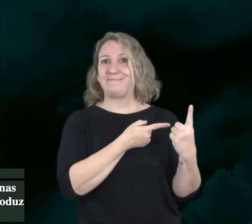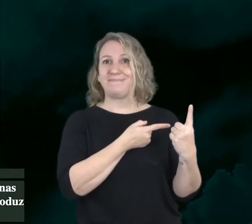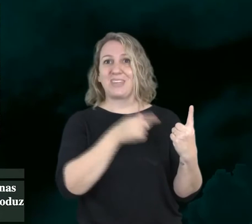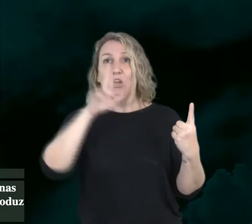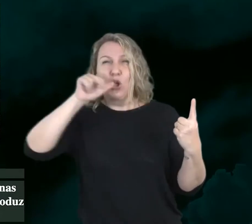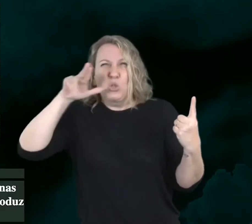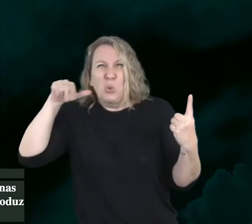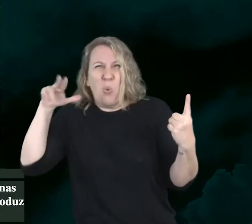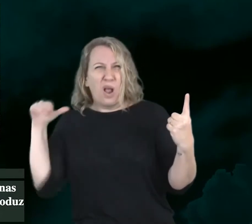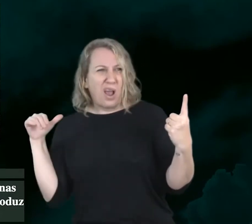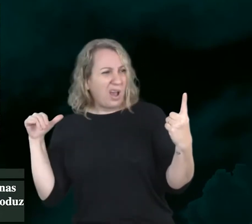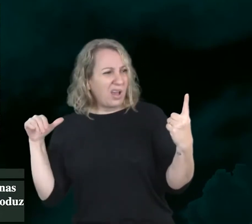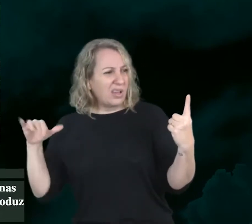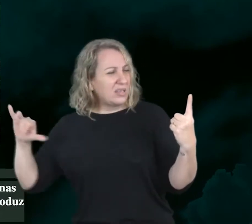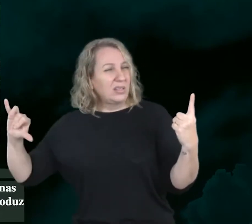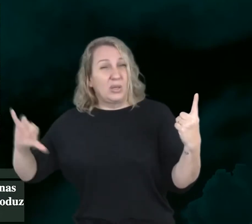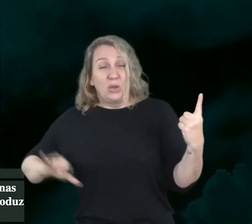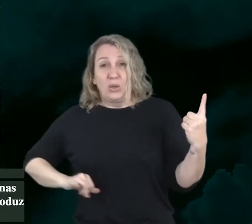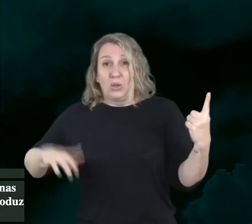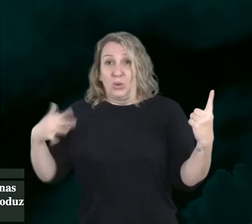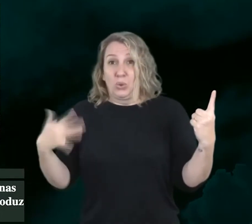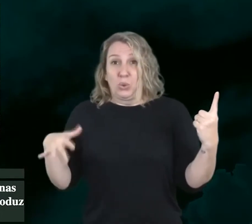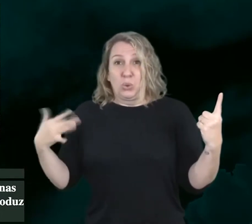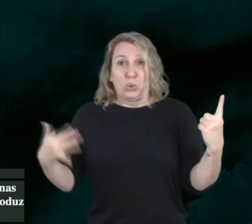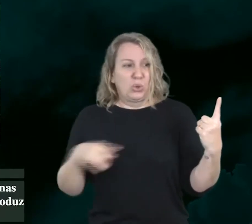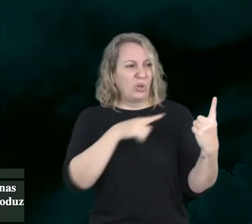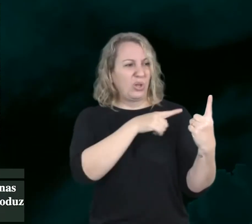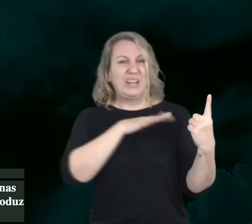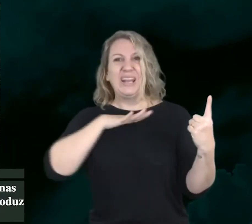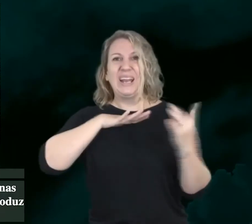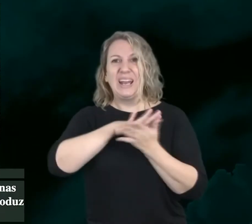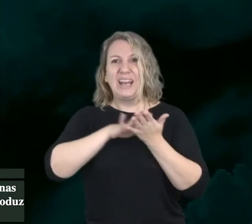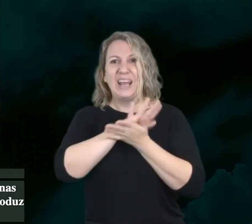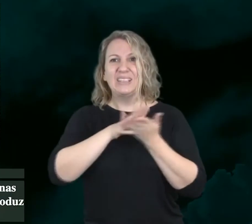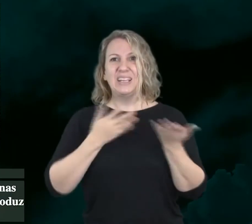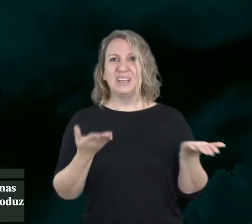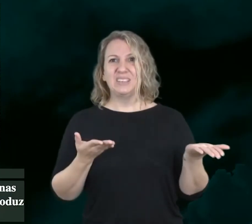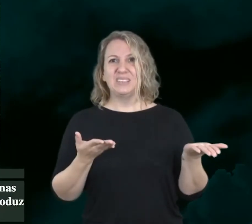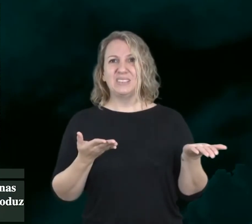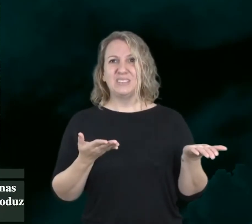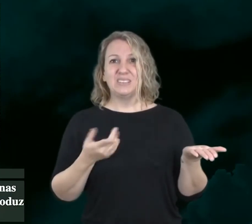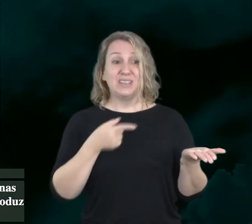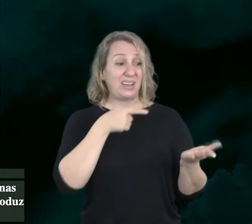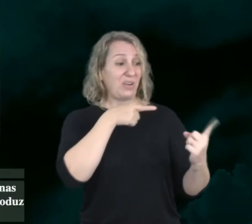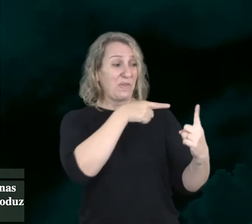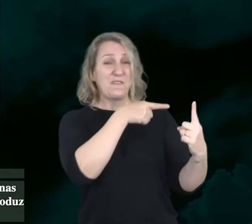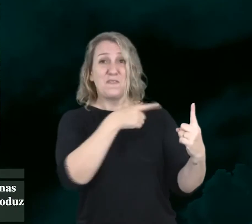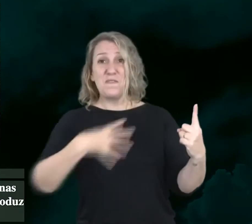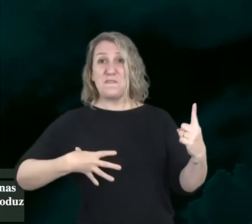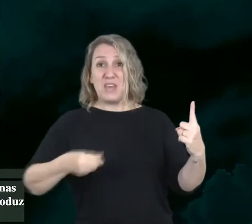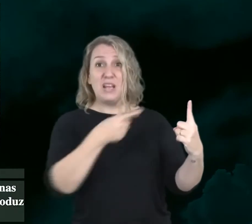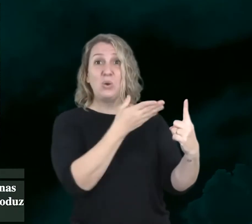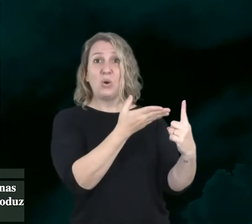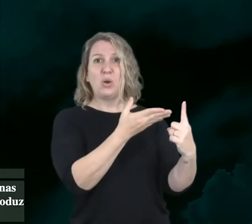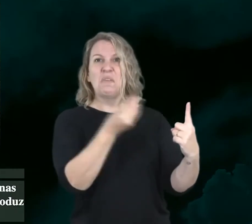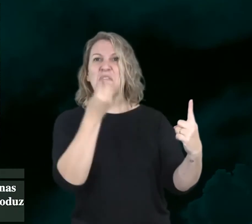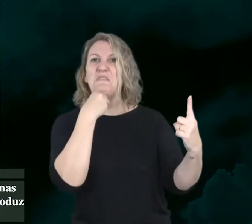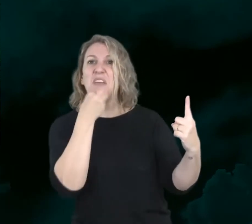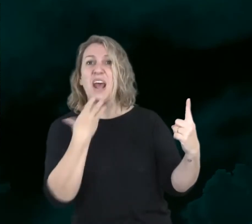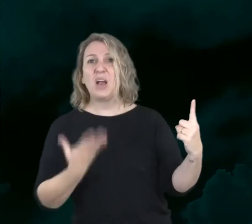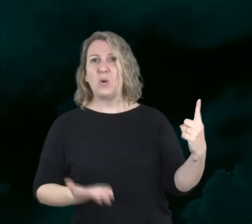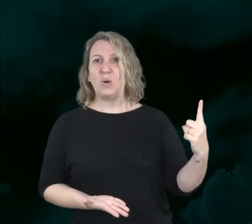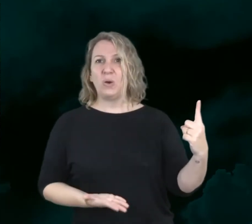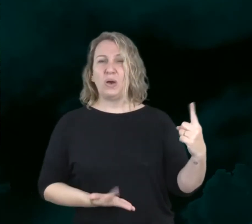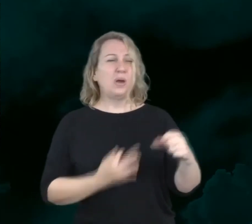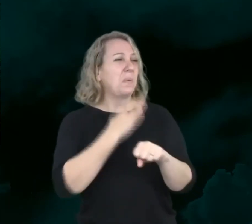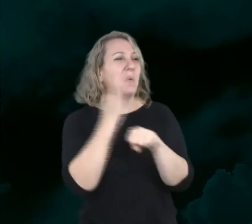pessoas perseverantes e resilientes, né, como homem, e isso não faz deles um homem,